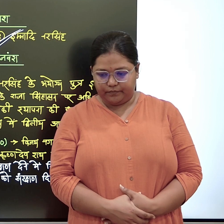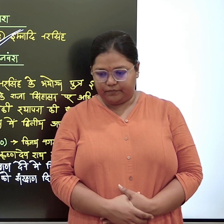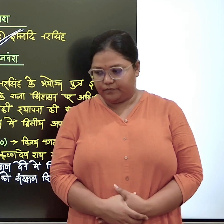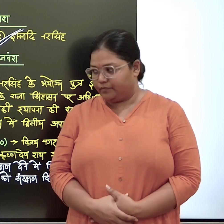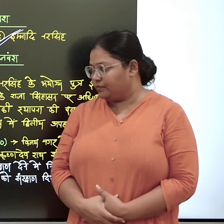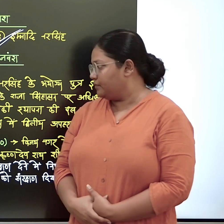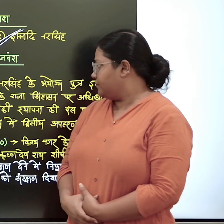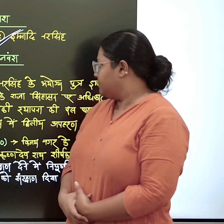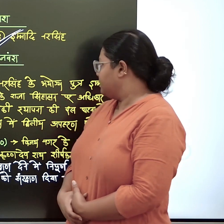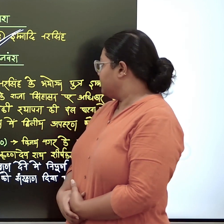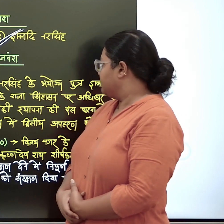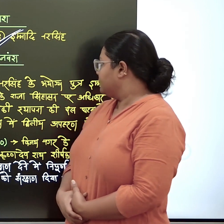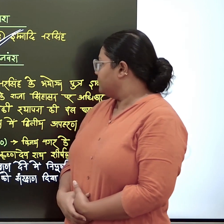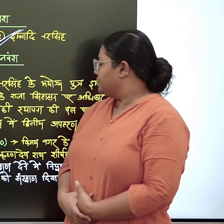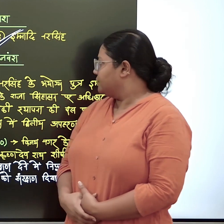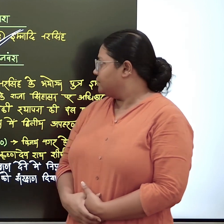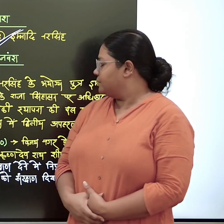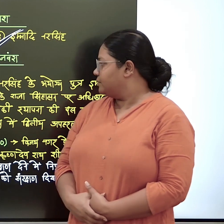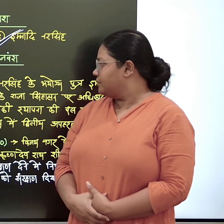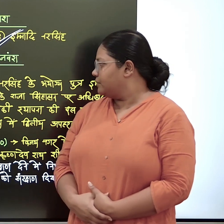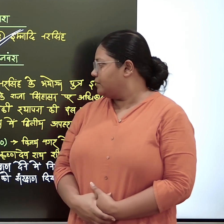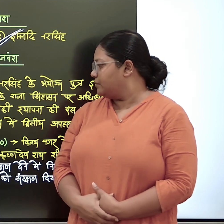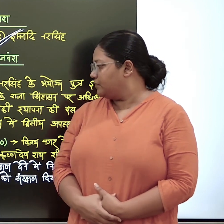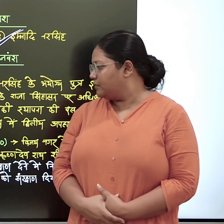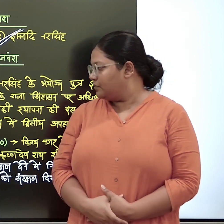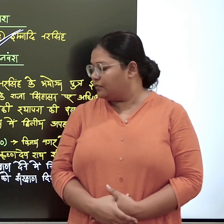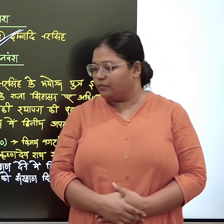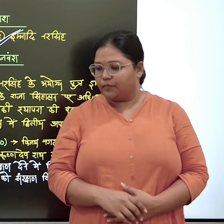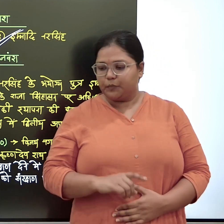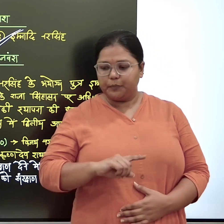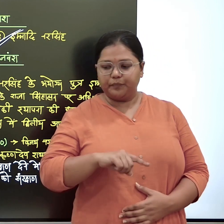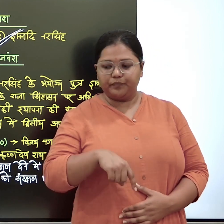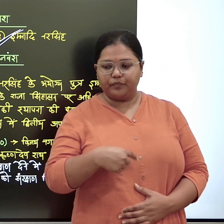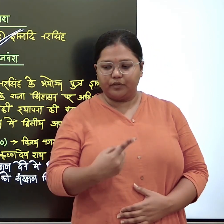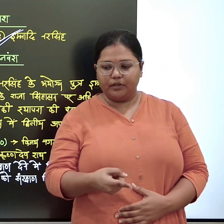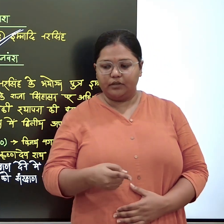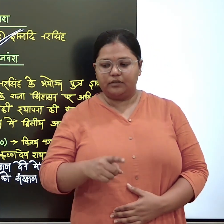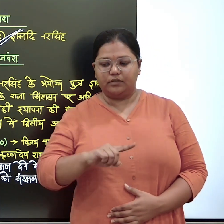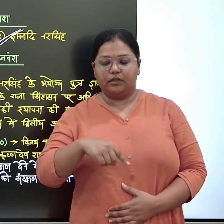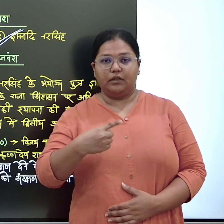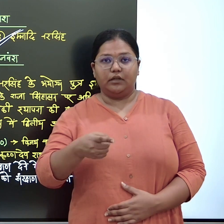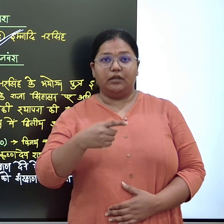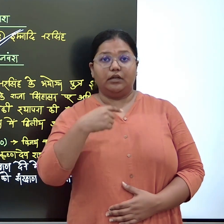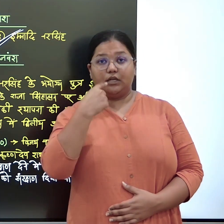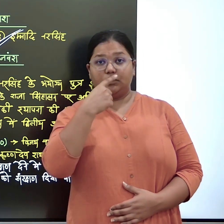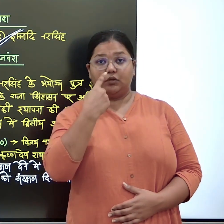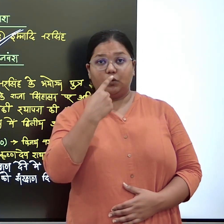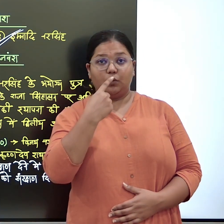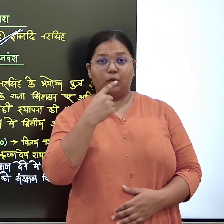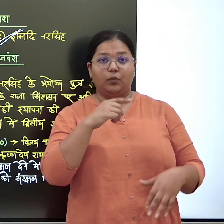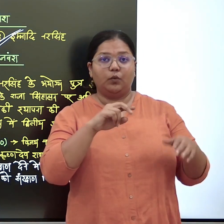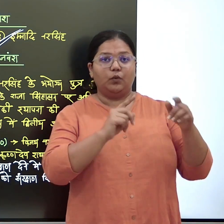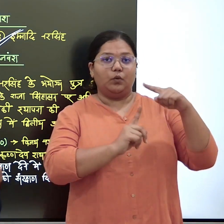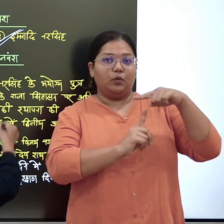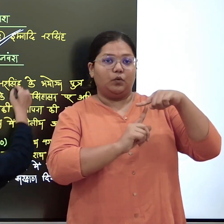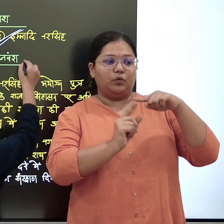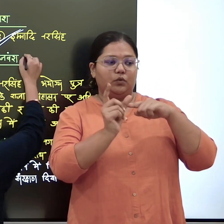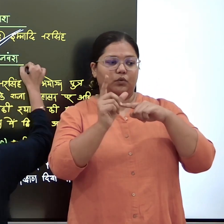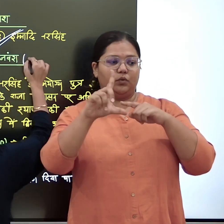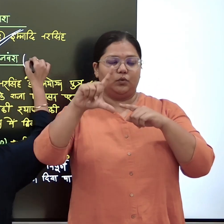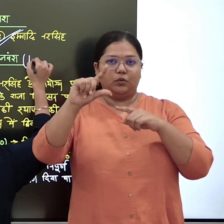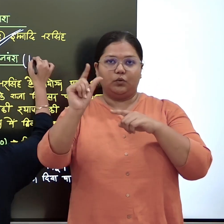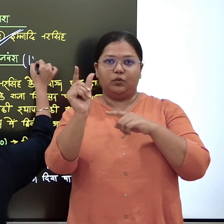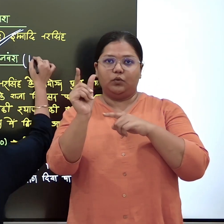राजवंश, तुलूव, तामे छोटू की मात्रा, तुलूव, तुलूव राजवंश